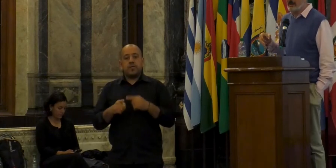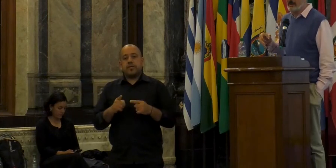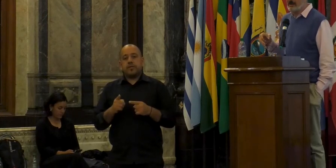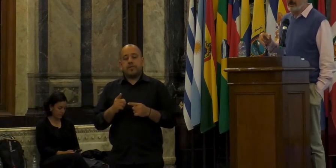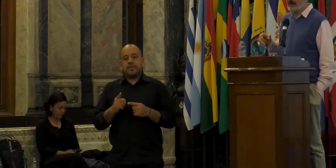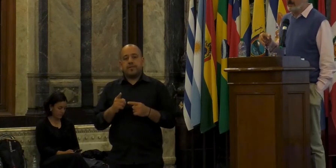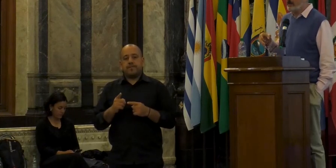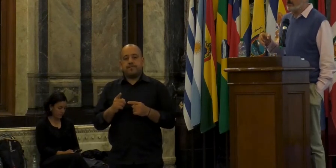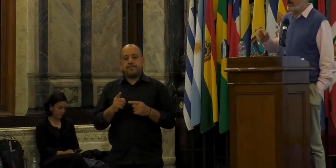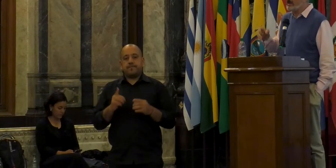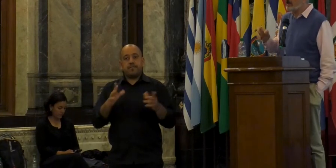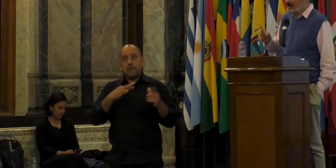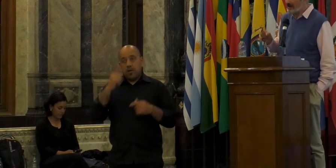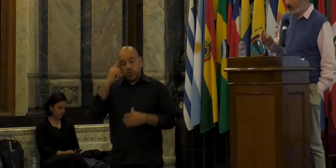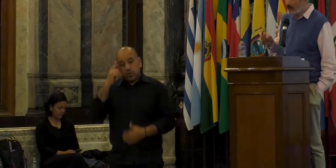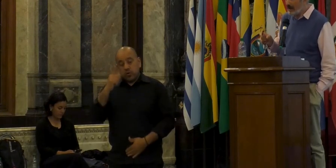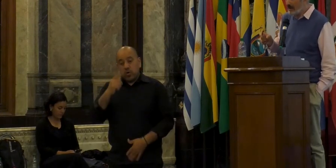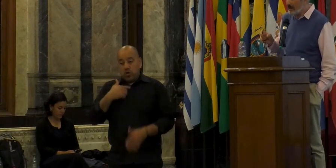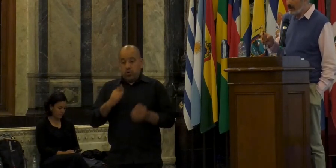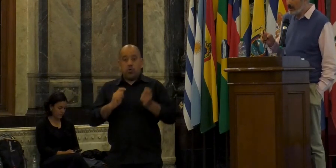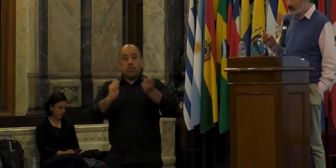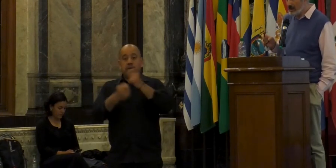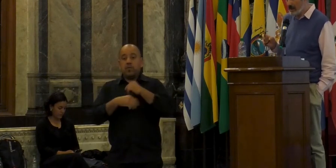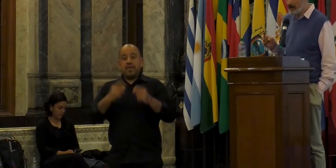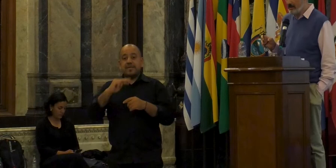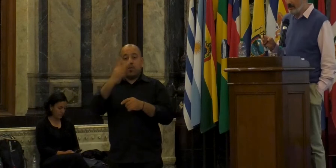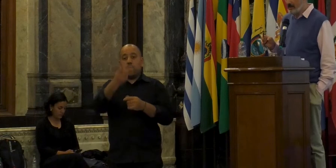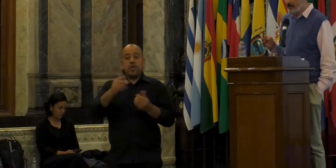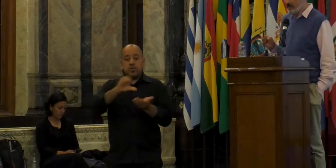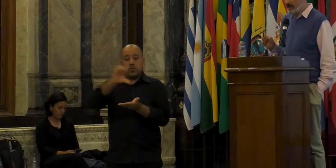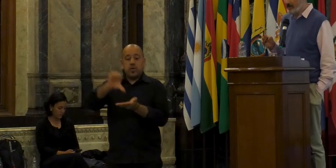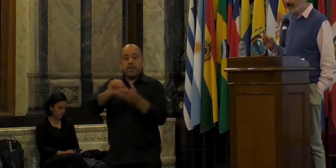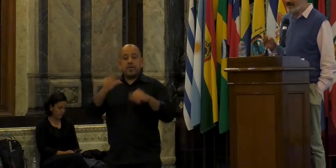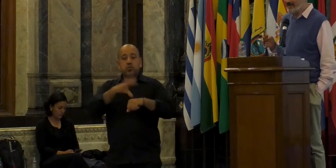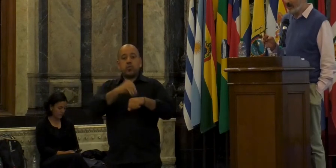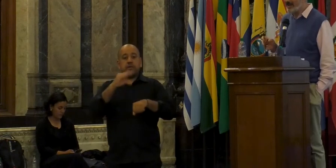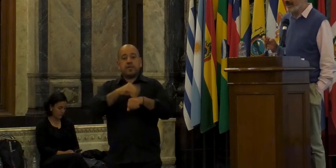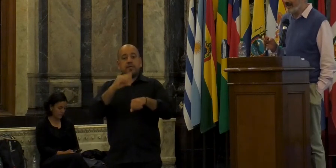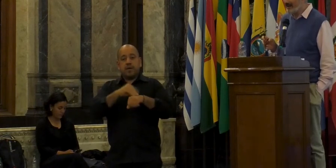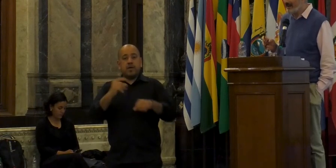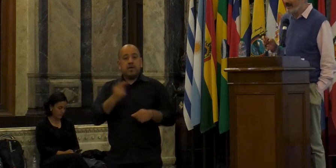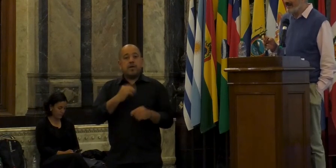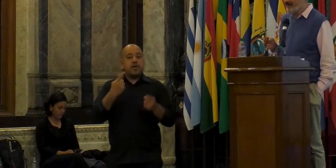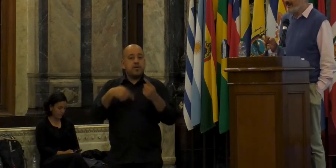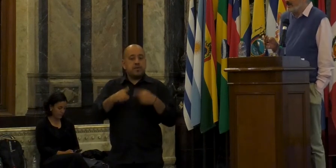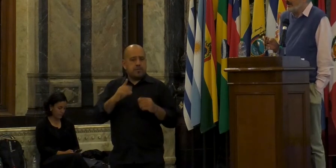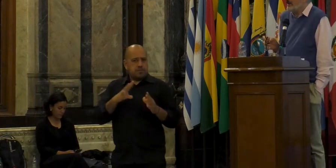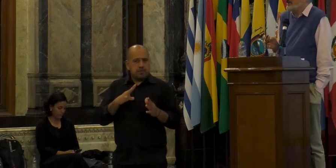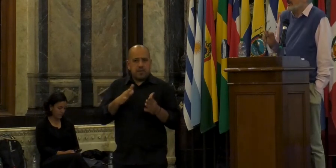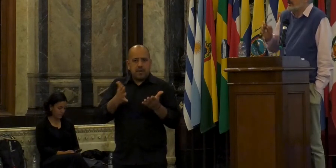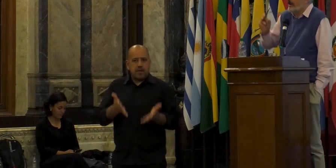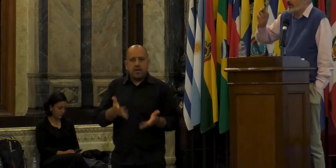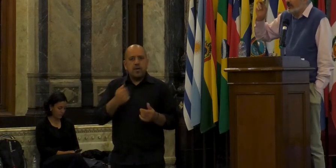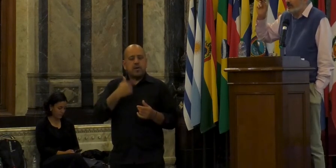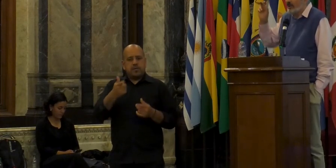otras, nos convertimos en la segunda ciudad de Suecia, porque llegó IKEA. Y